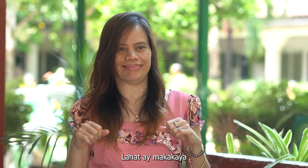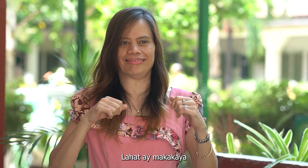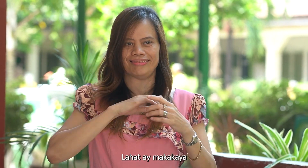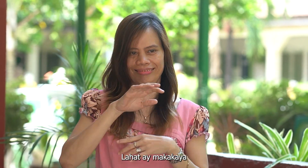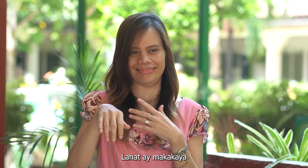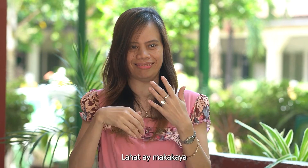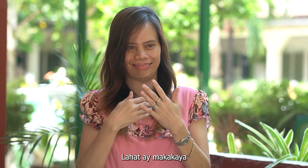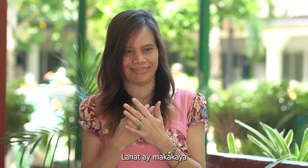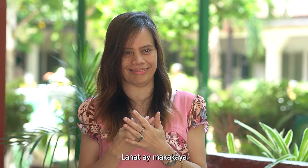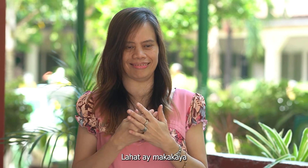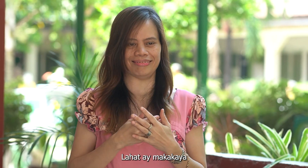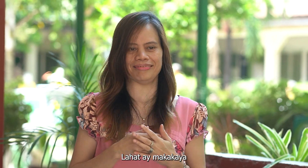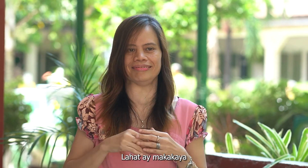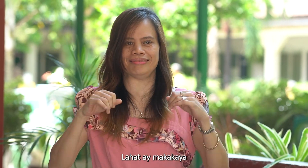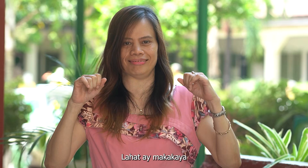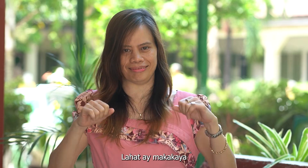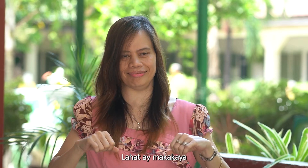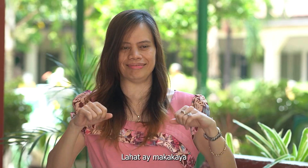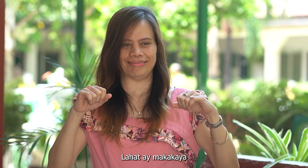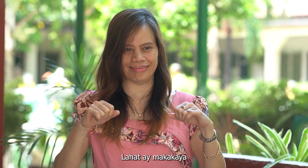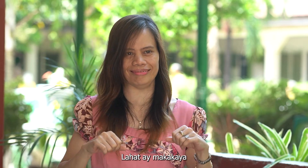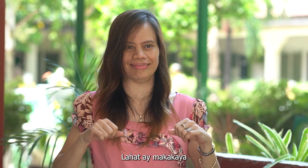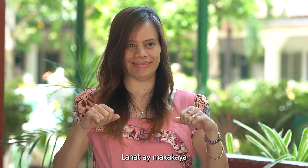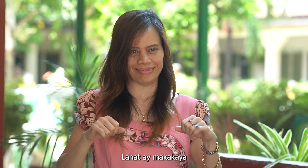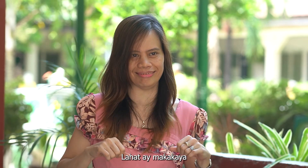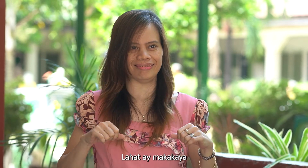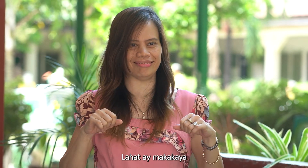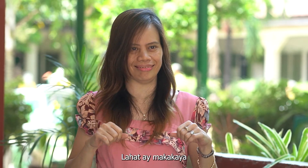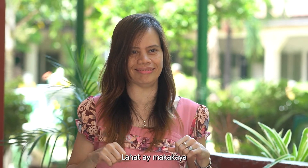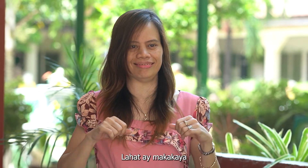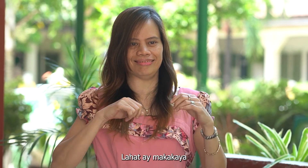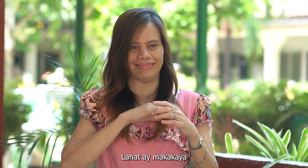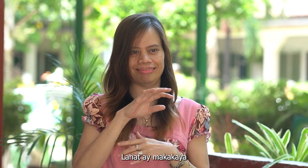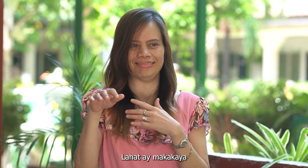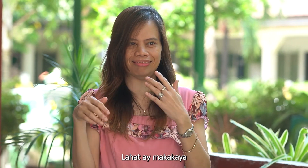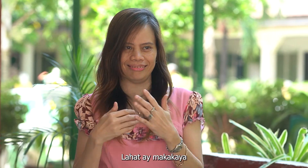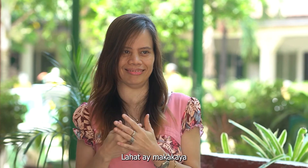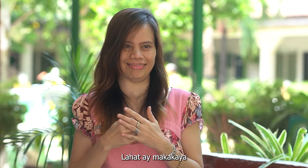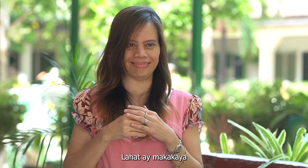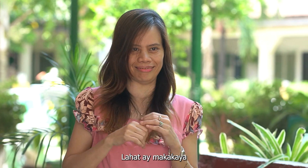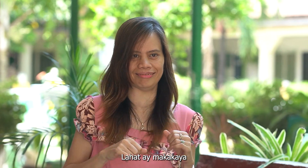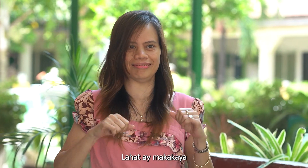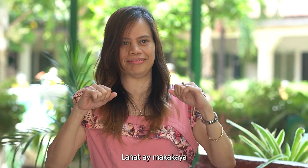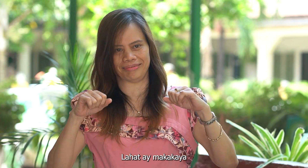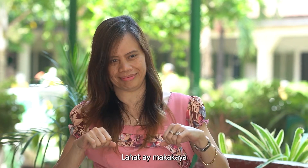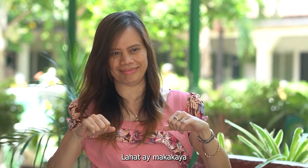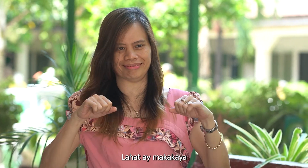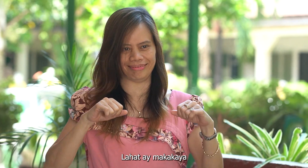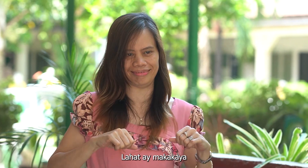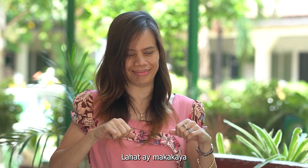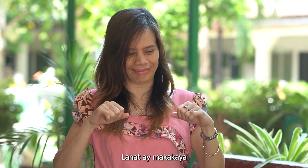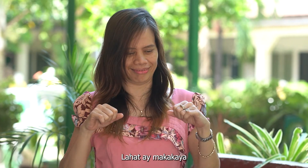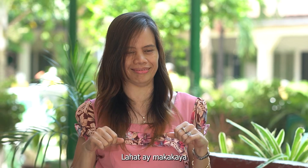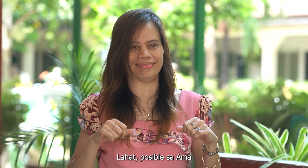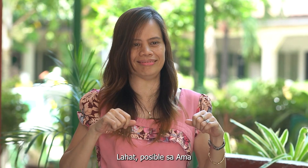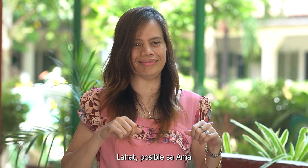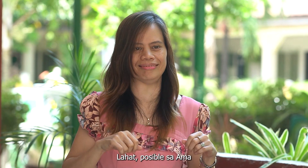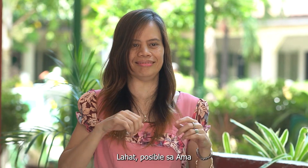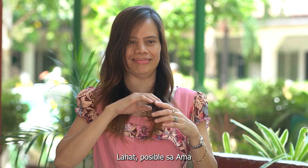Lahat ay makakaya, lahat ay makakaya,